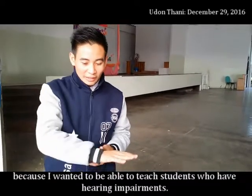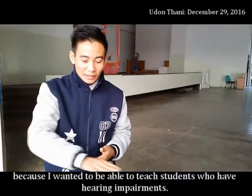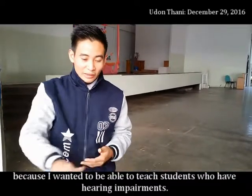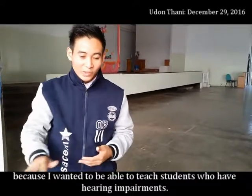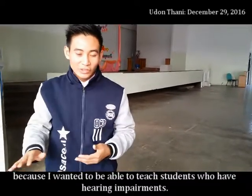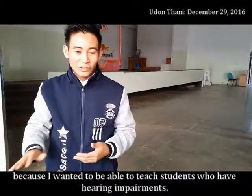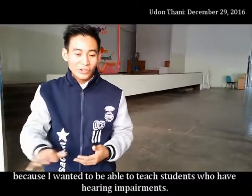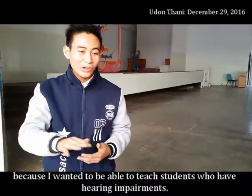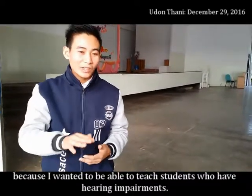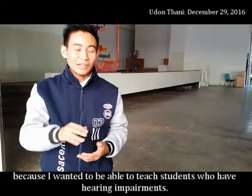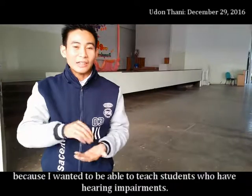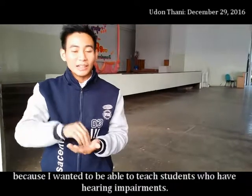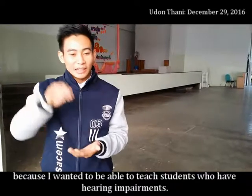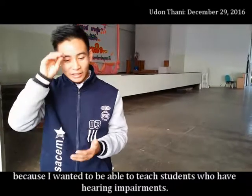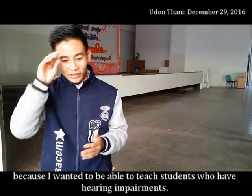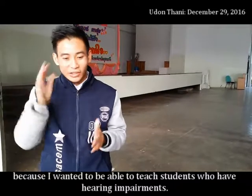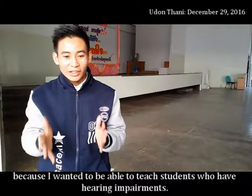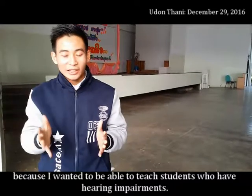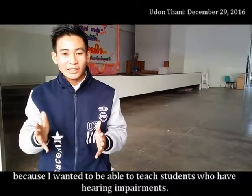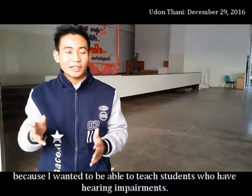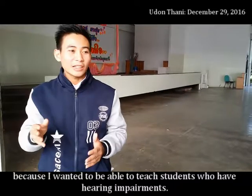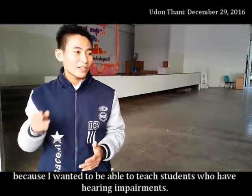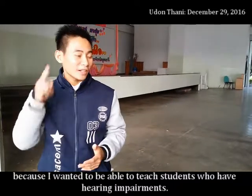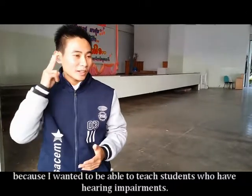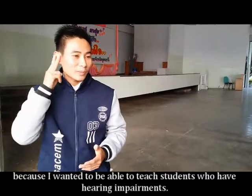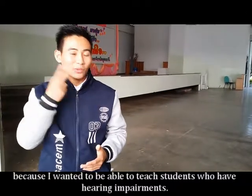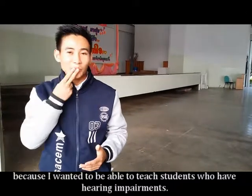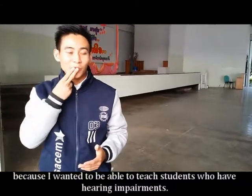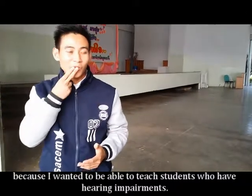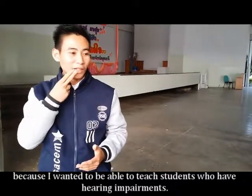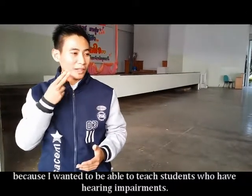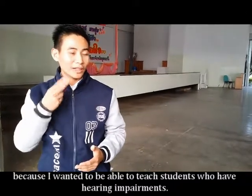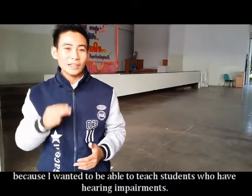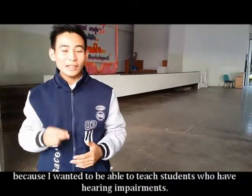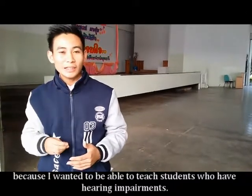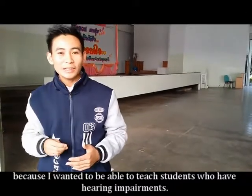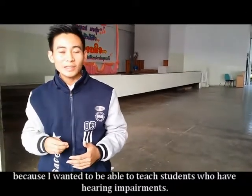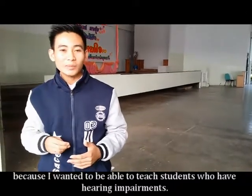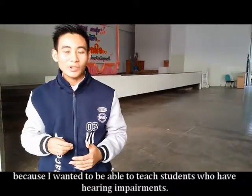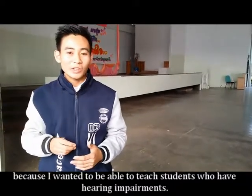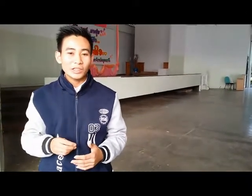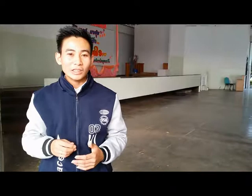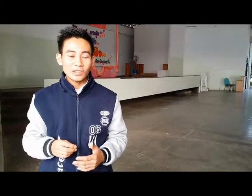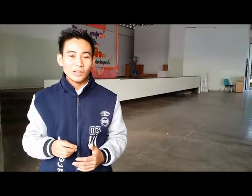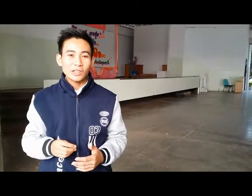พวกน้องๆนักเรียนนี้เนาะที่ว่ามีความคล่องห่างกันได้ยินอ๋อสีเนาะ